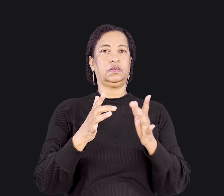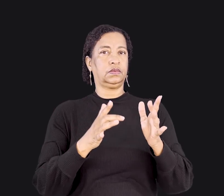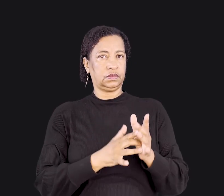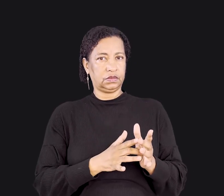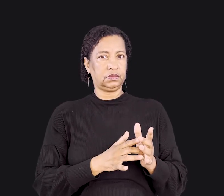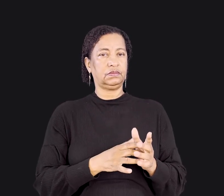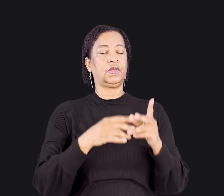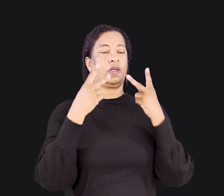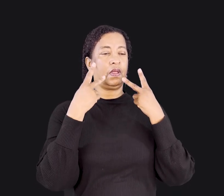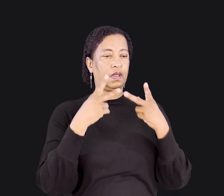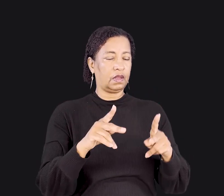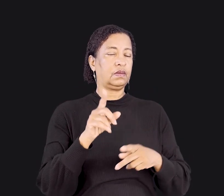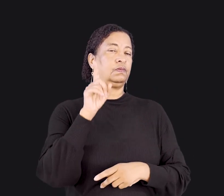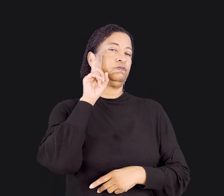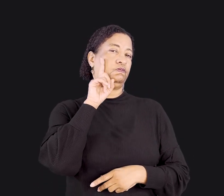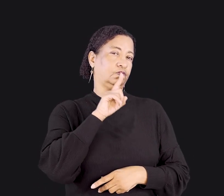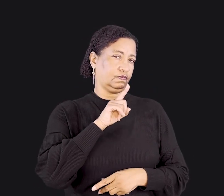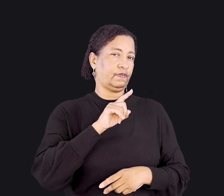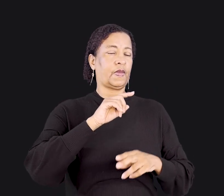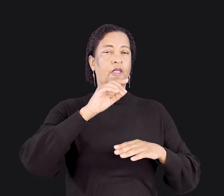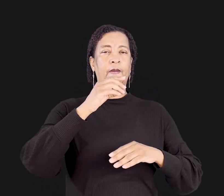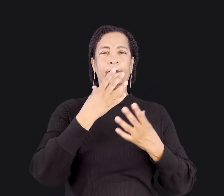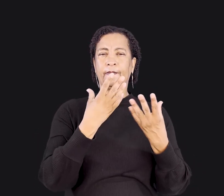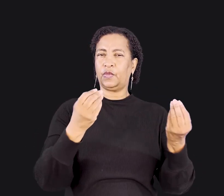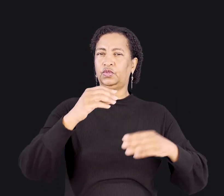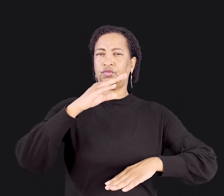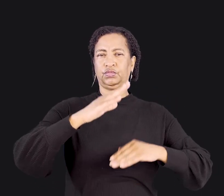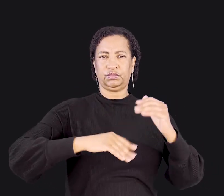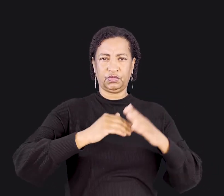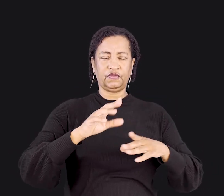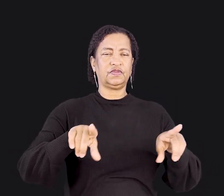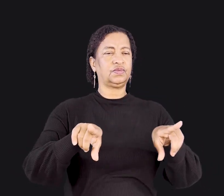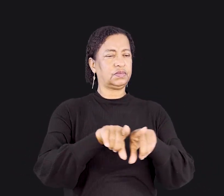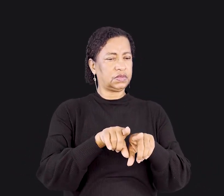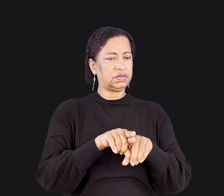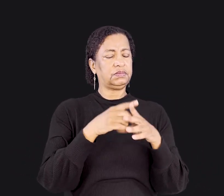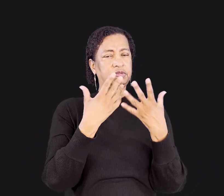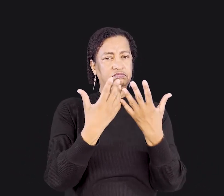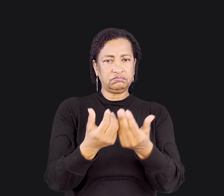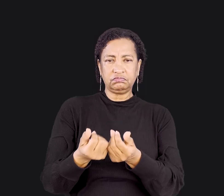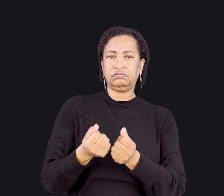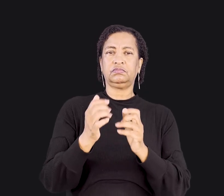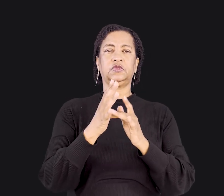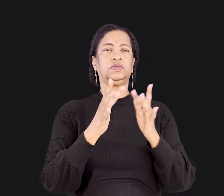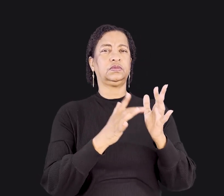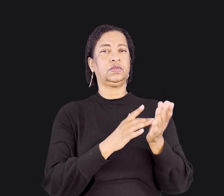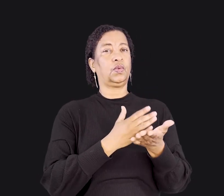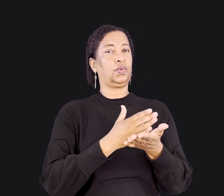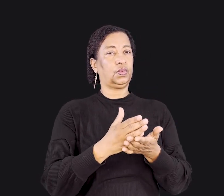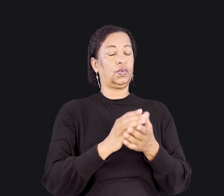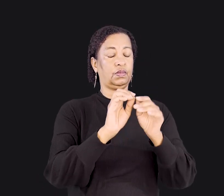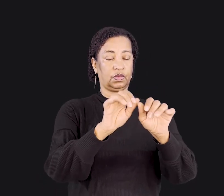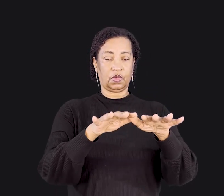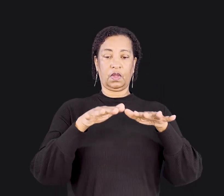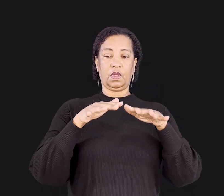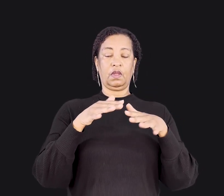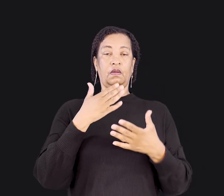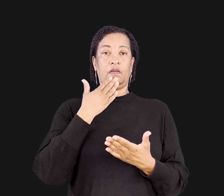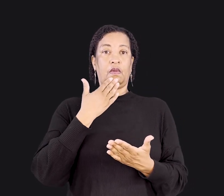Moody pregou na Inglaterra e muitos profissionais e acadêmicos se converteram. No começo, a plateia se chocava com